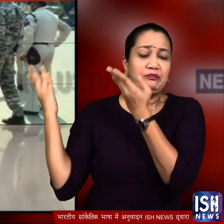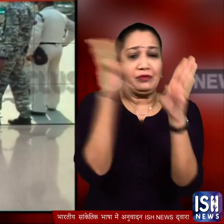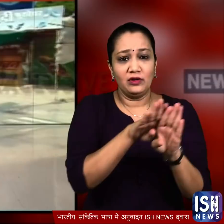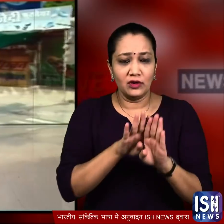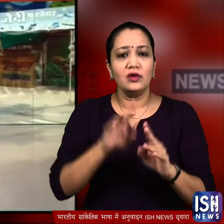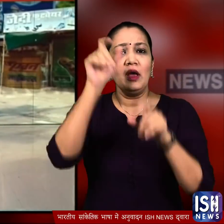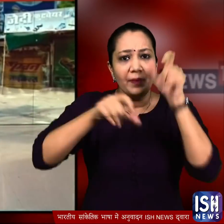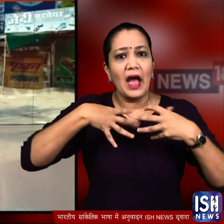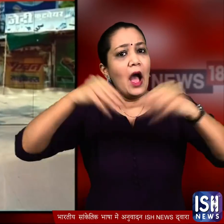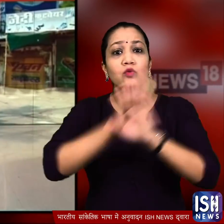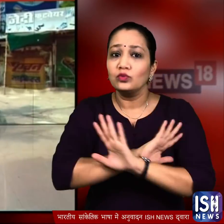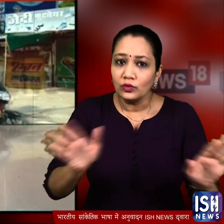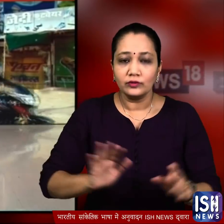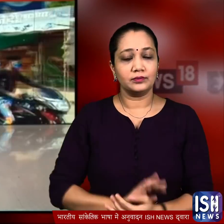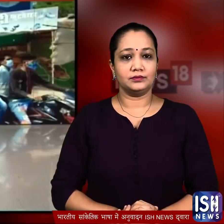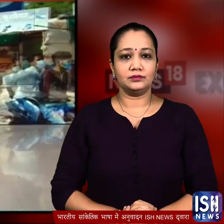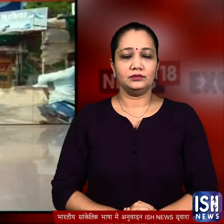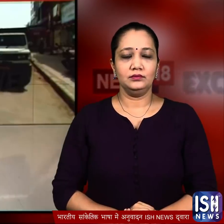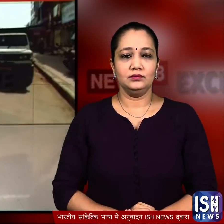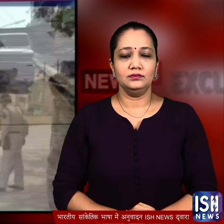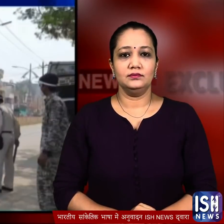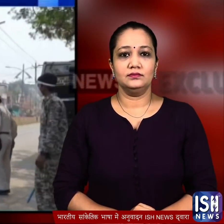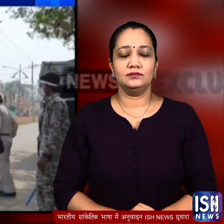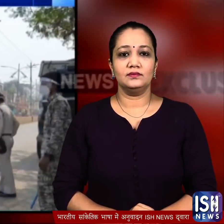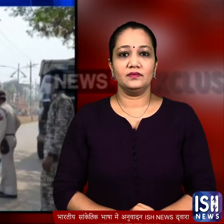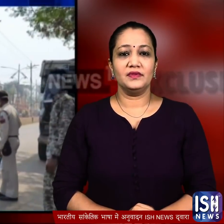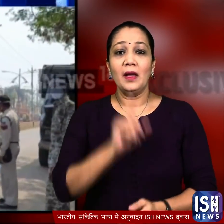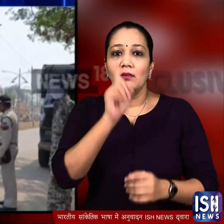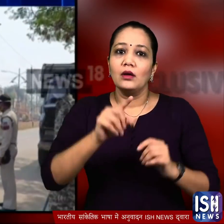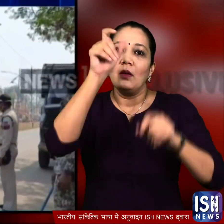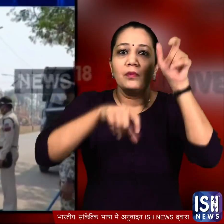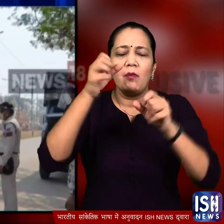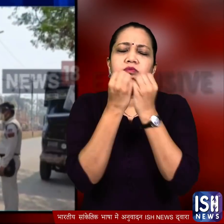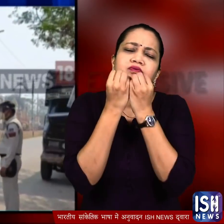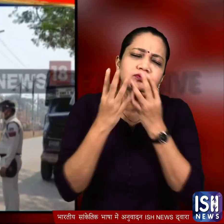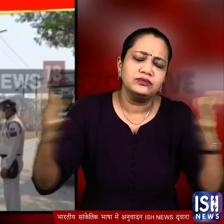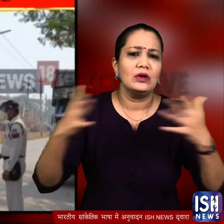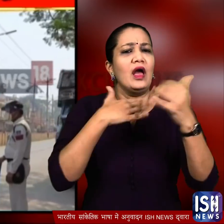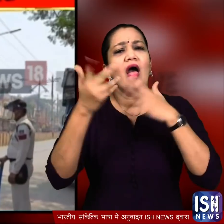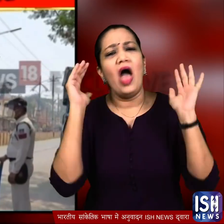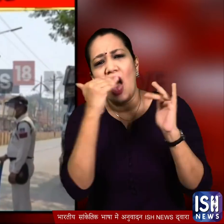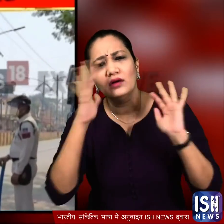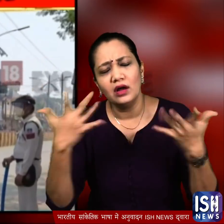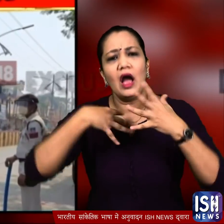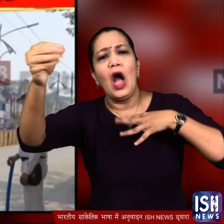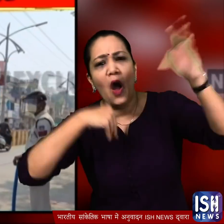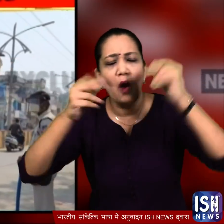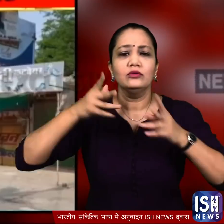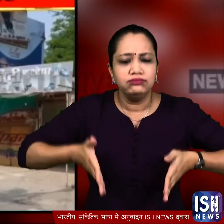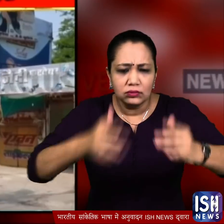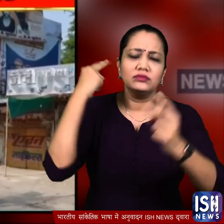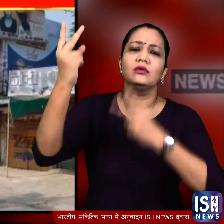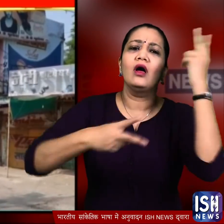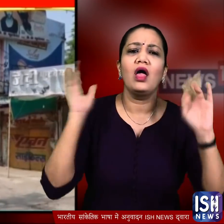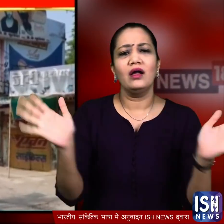लगाया गया ताकि लोग घरों से बाहर ना निकलें। लेकिन इसके बावजूद कई लोग बिना जरूरी काम के बाहर सड़कों पर घूमते